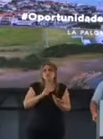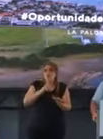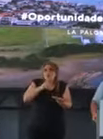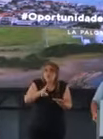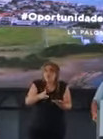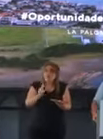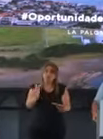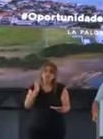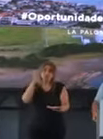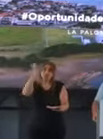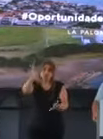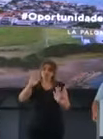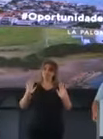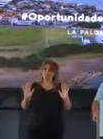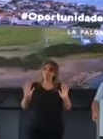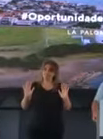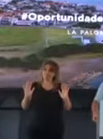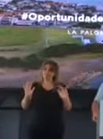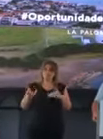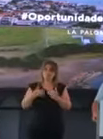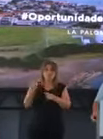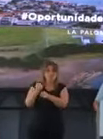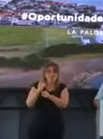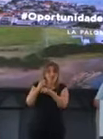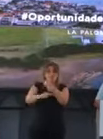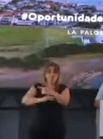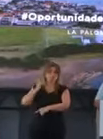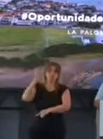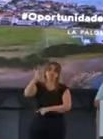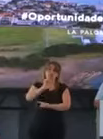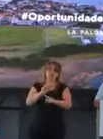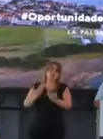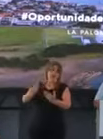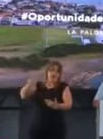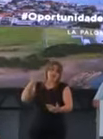ayer. Nuestra tarea es mañana.